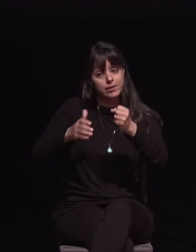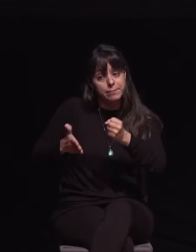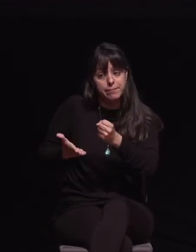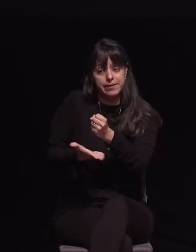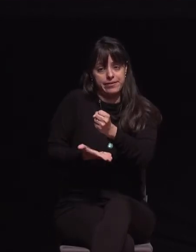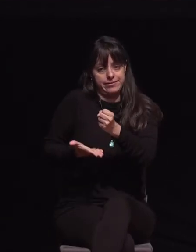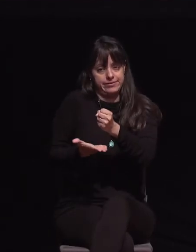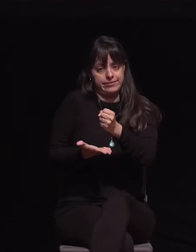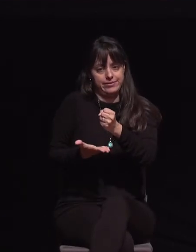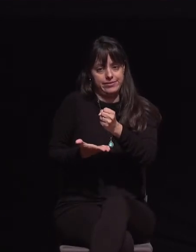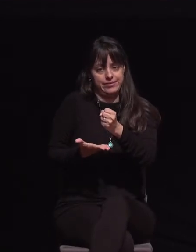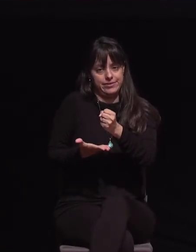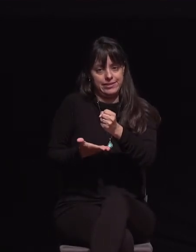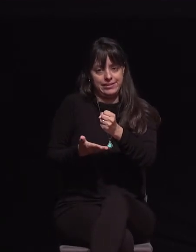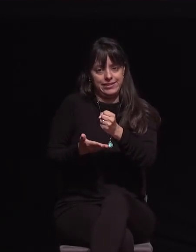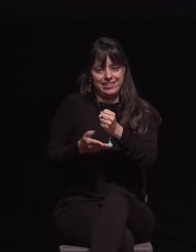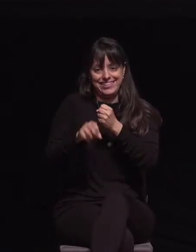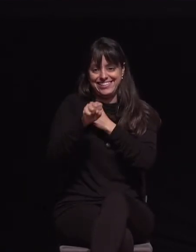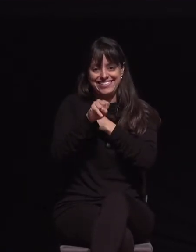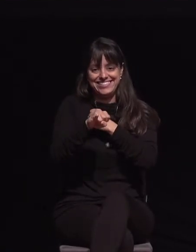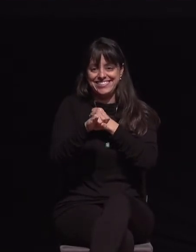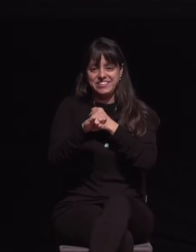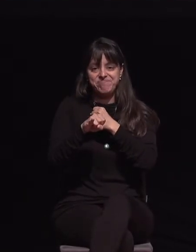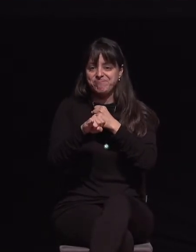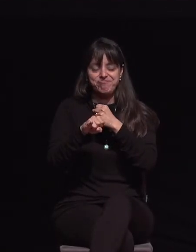Porque senão elas